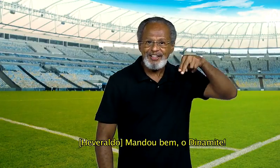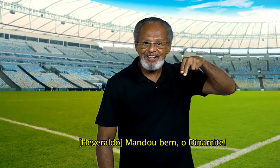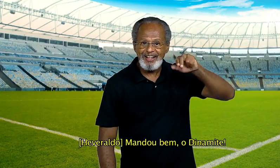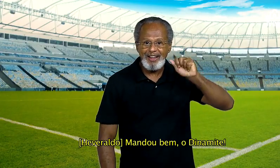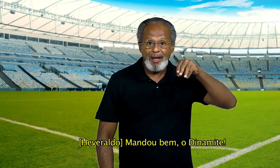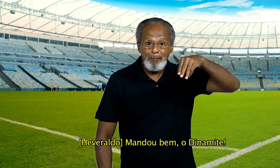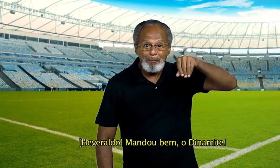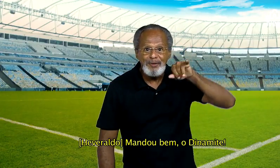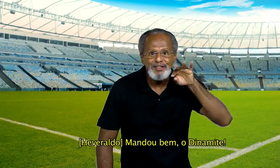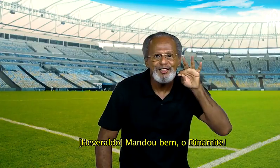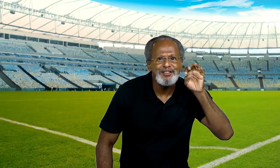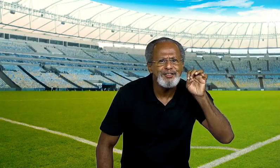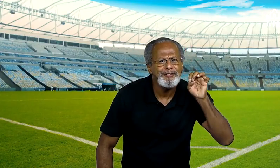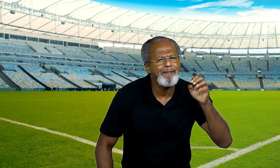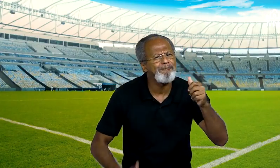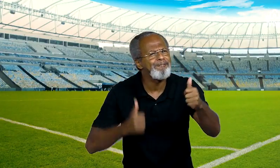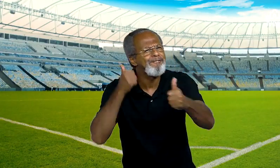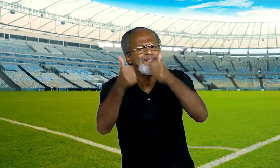Mandou bem o Dinamite.